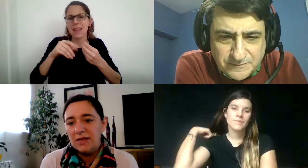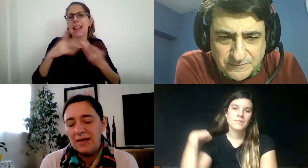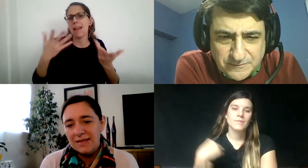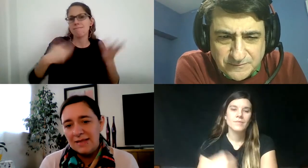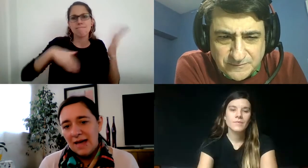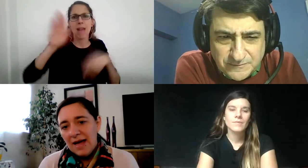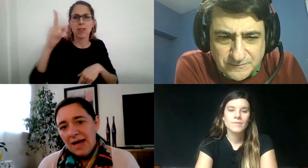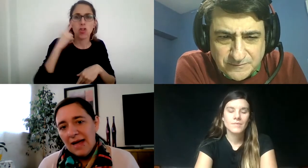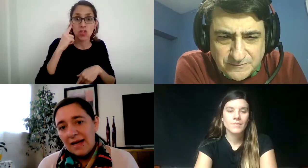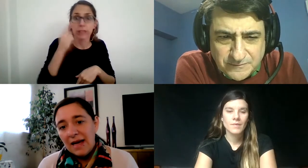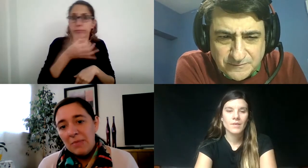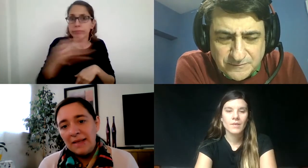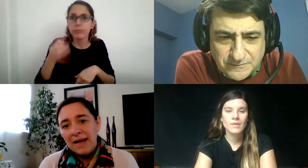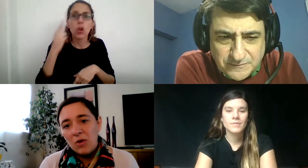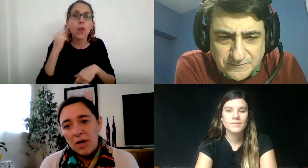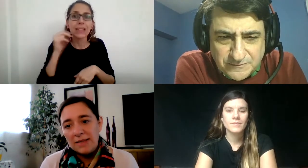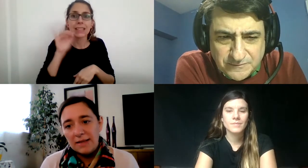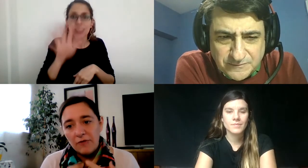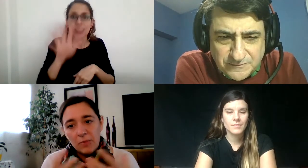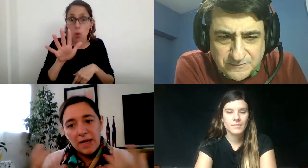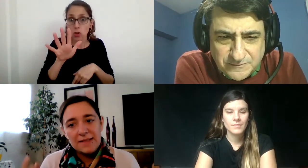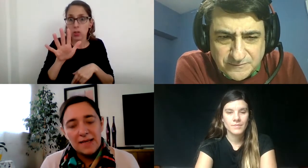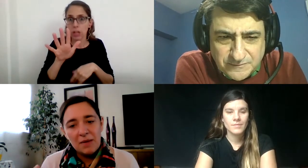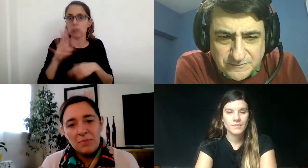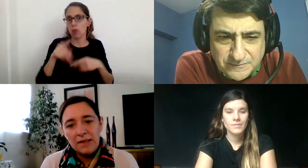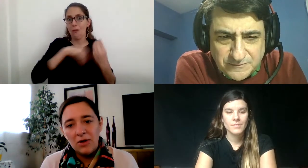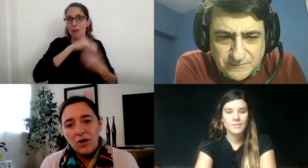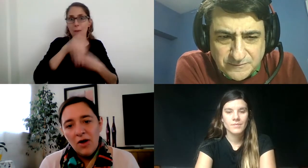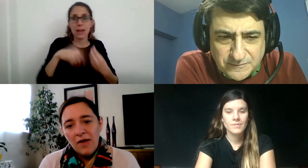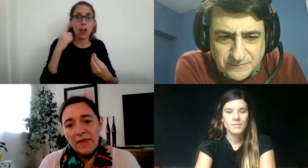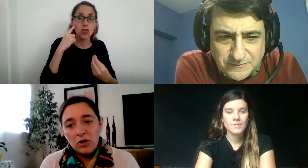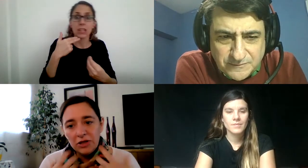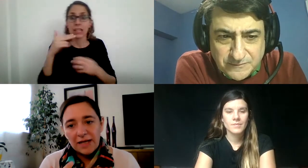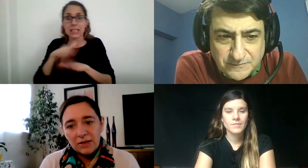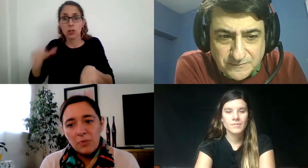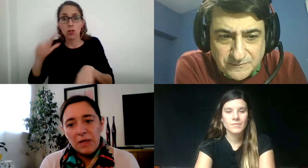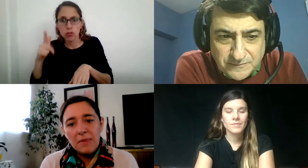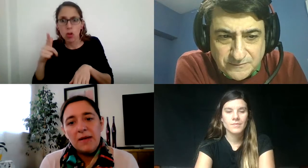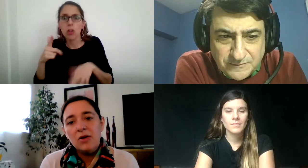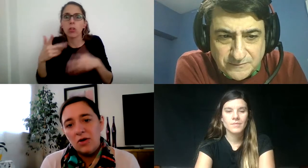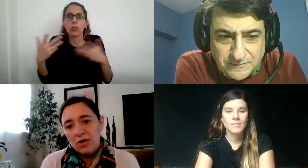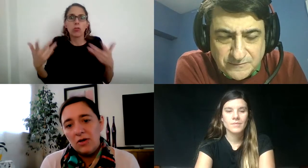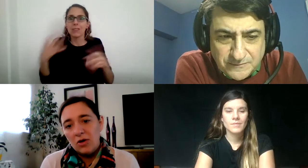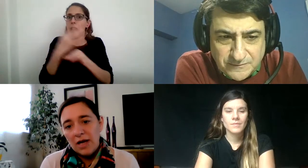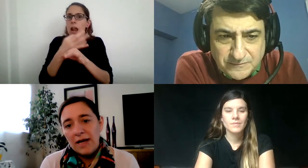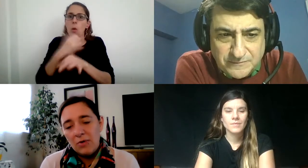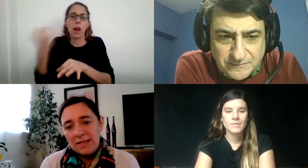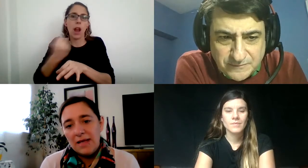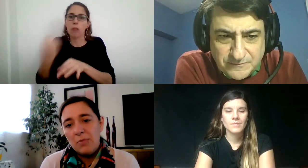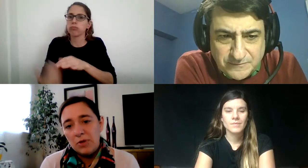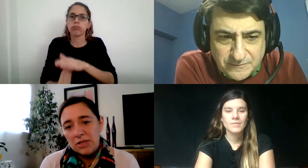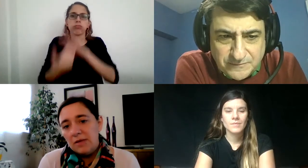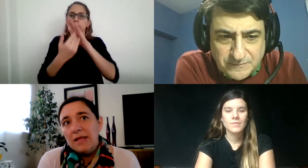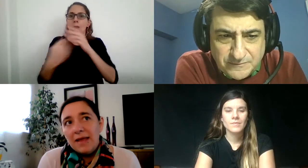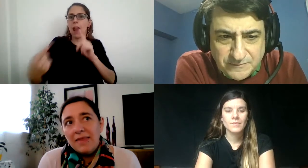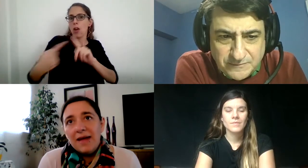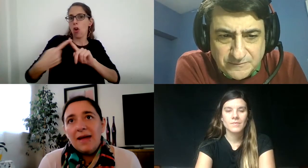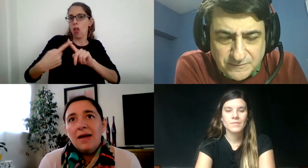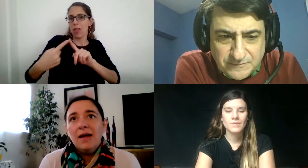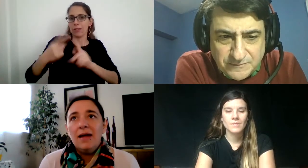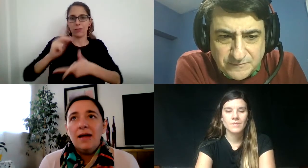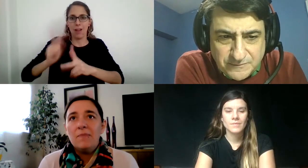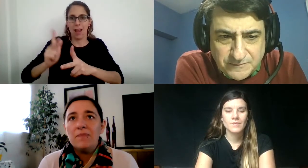son oyentes, claramente la escuela se transforma en ese ámbito de contacto primero con la lengua de señas y